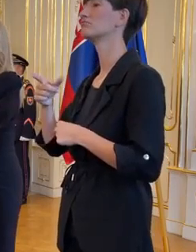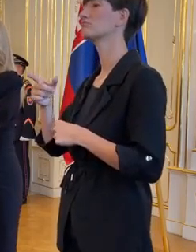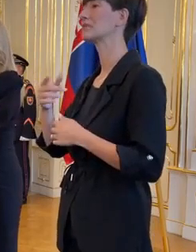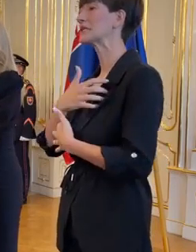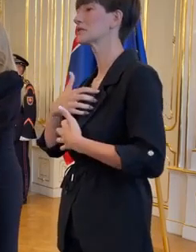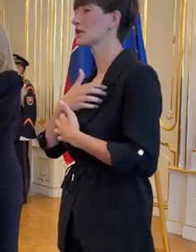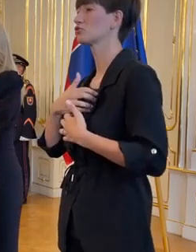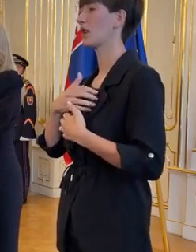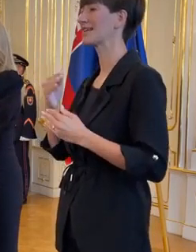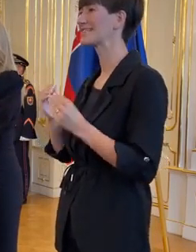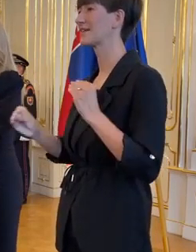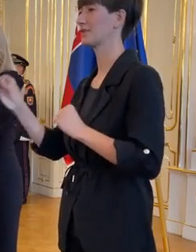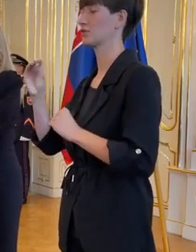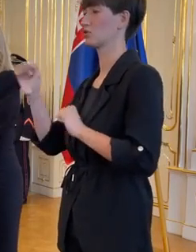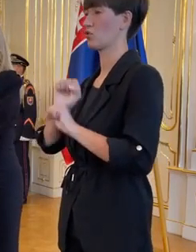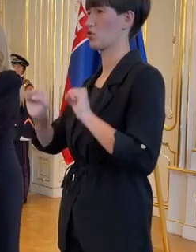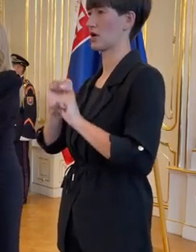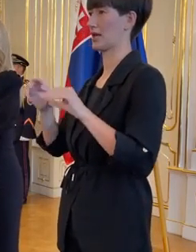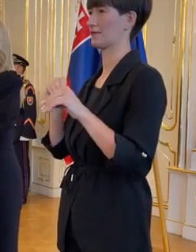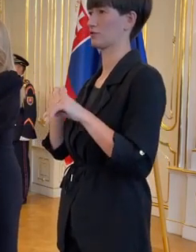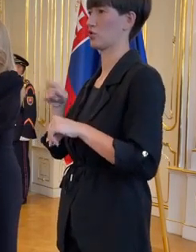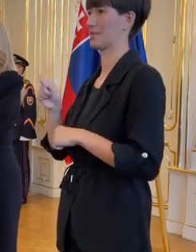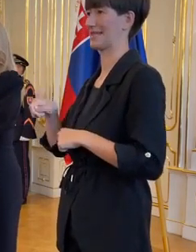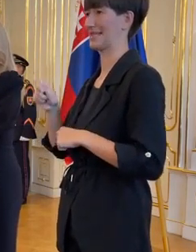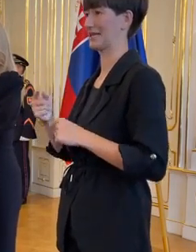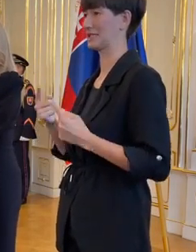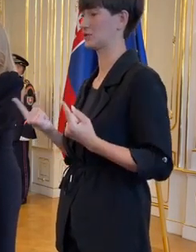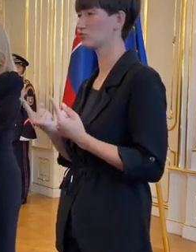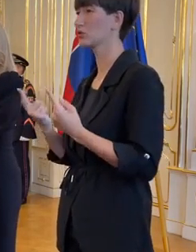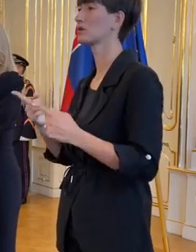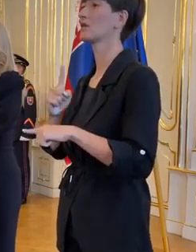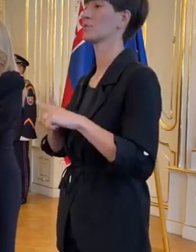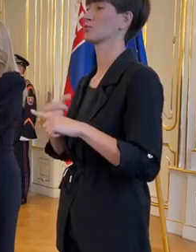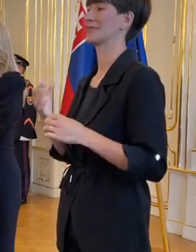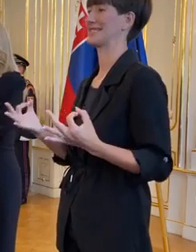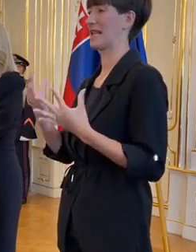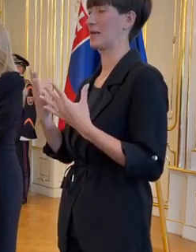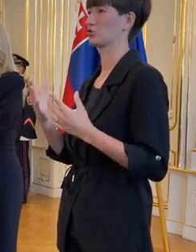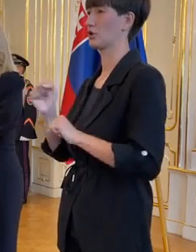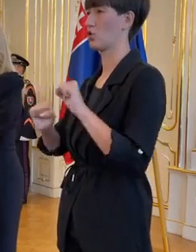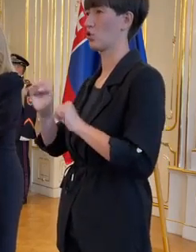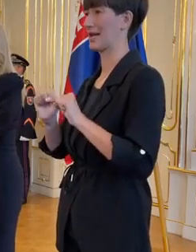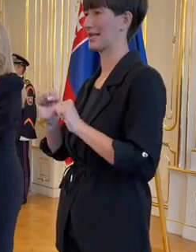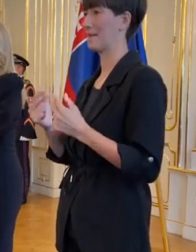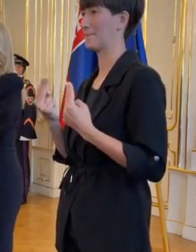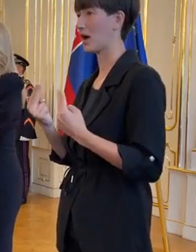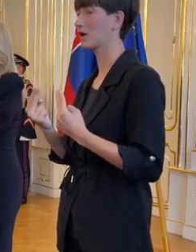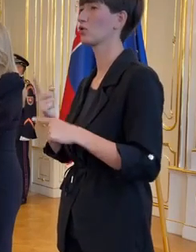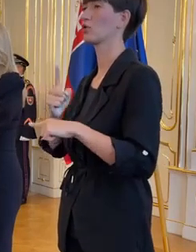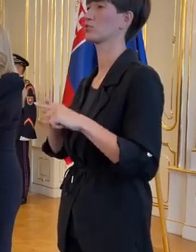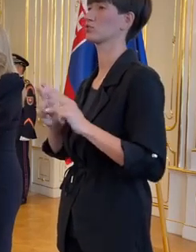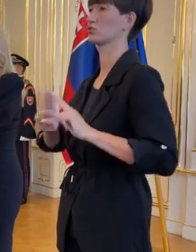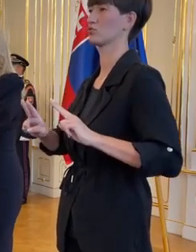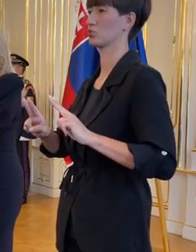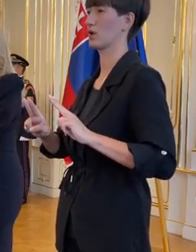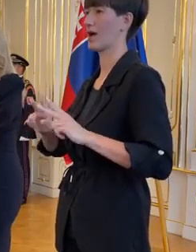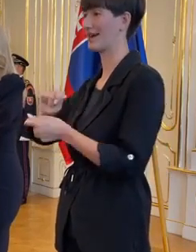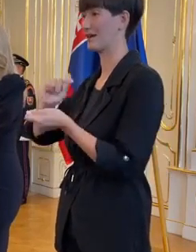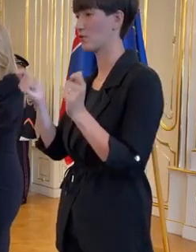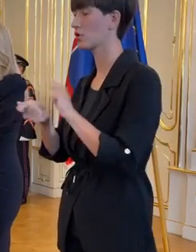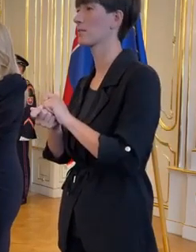obetí trestných činov, lepším zaisťovaním majetku z trestnej činnosti a predovšetkým súdnou reformou, ktorá, hoci